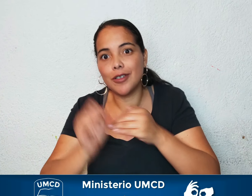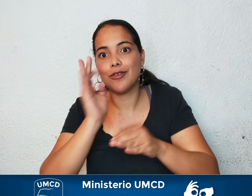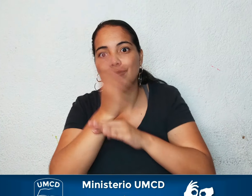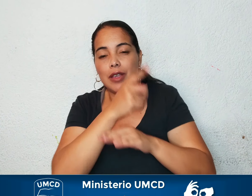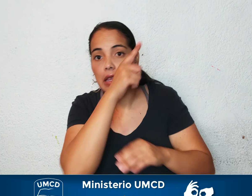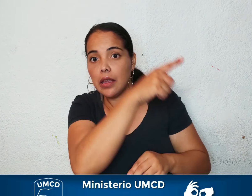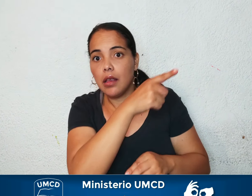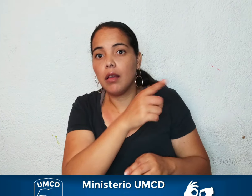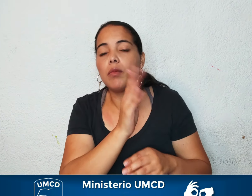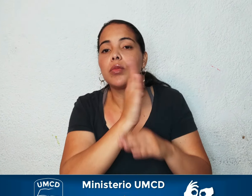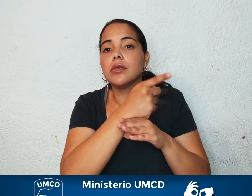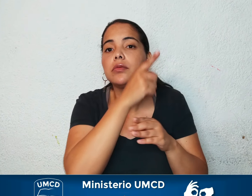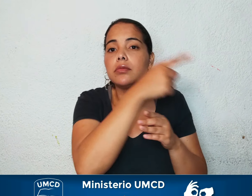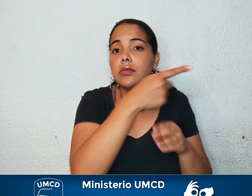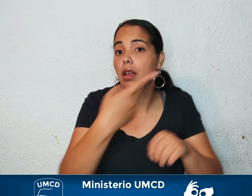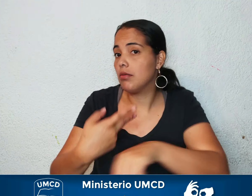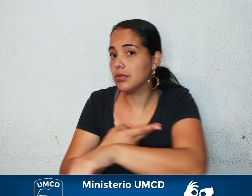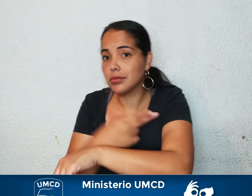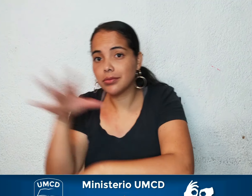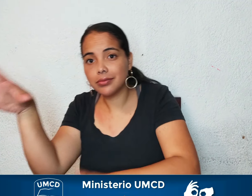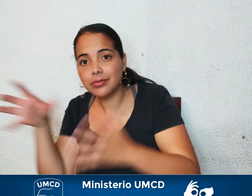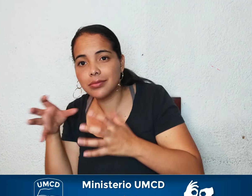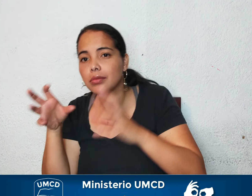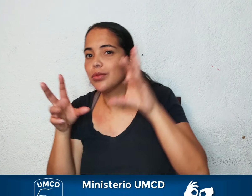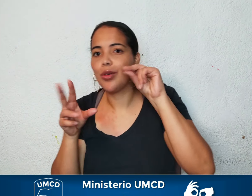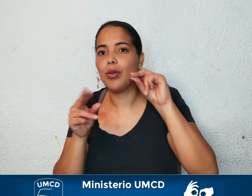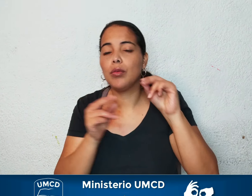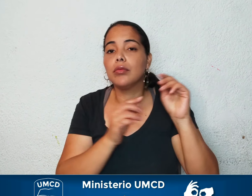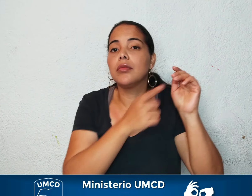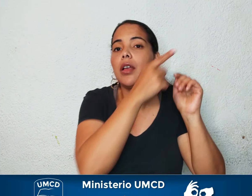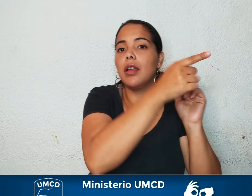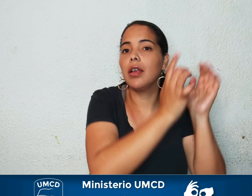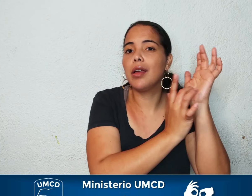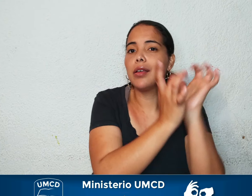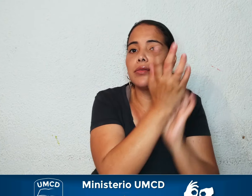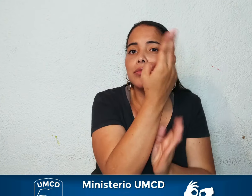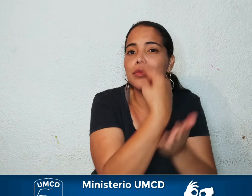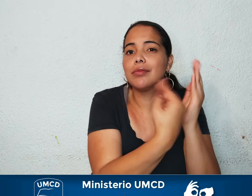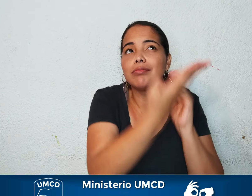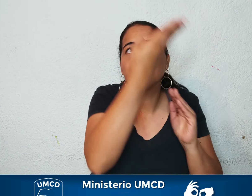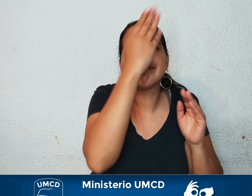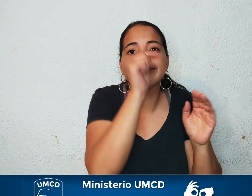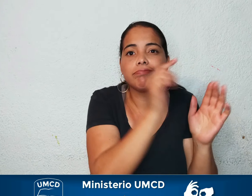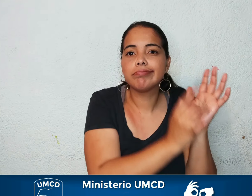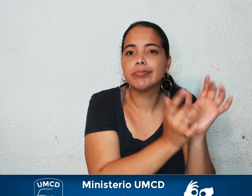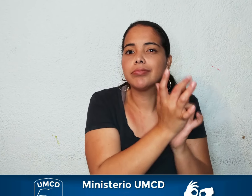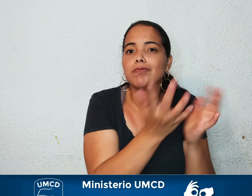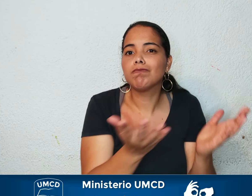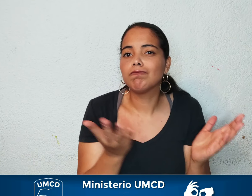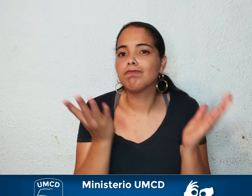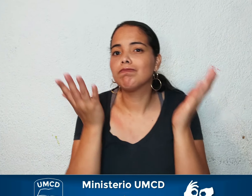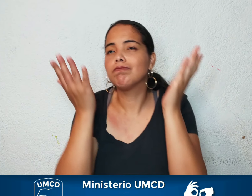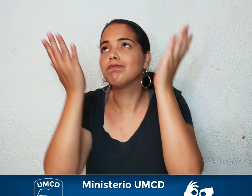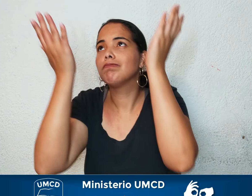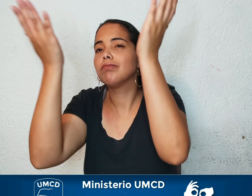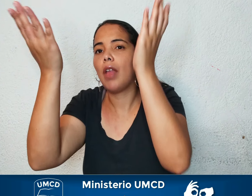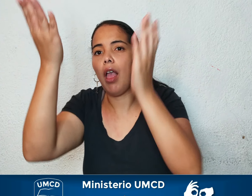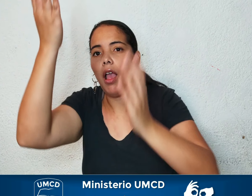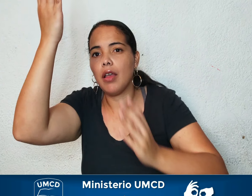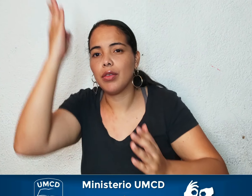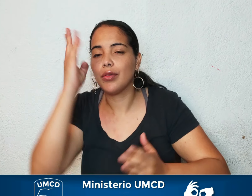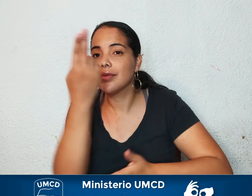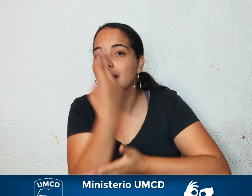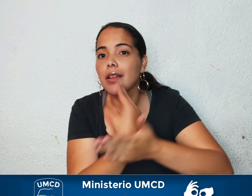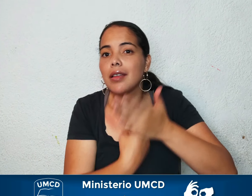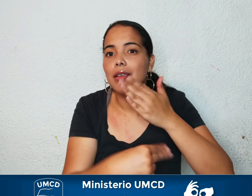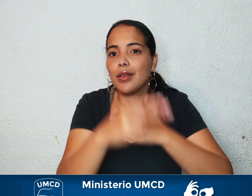era el pago por la culpa de aquel que traía ese sacrificio, esa ofrenda. En ese instante, la